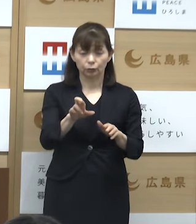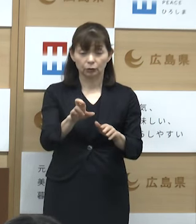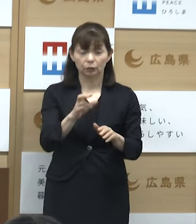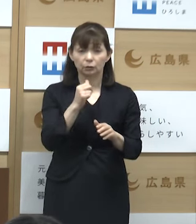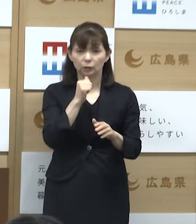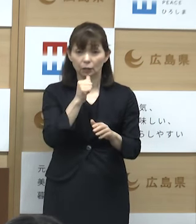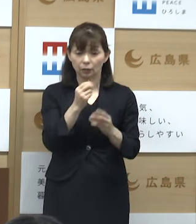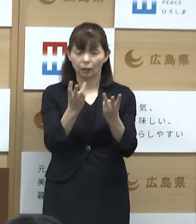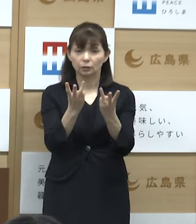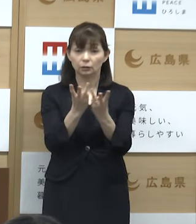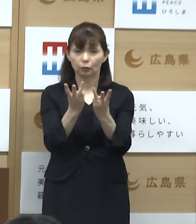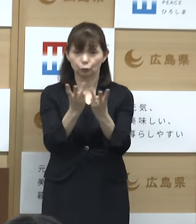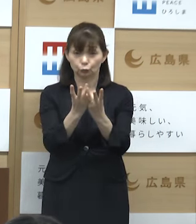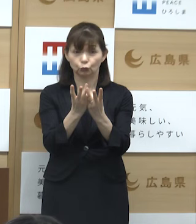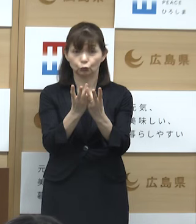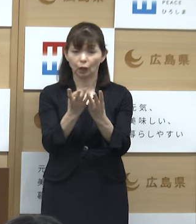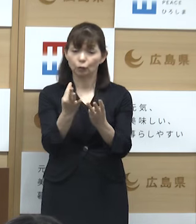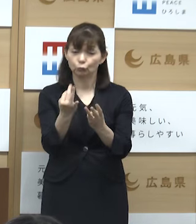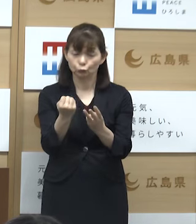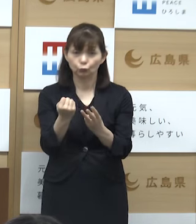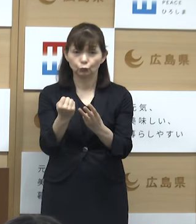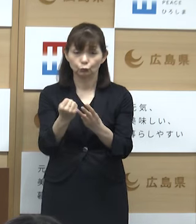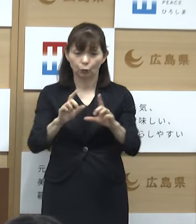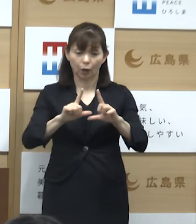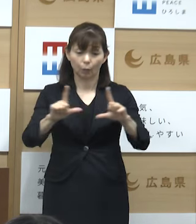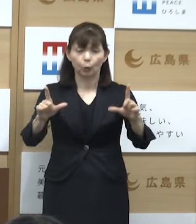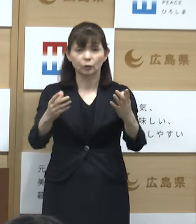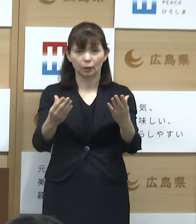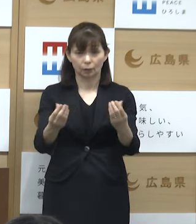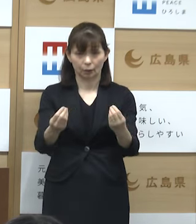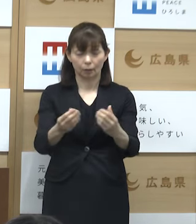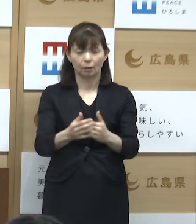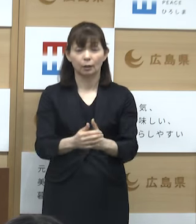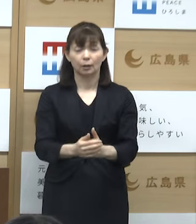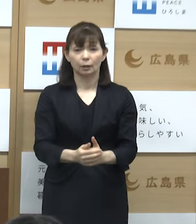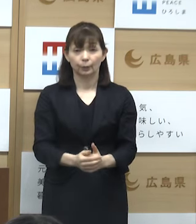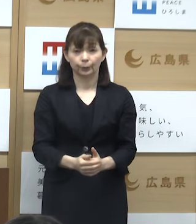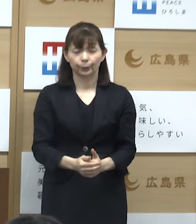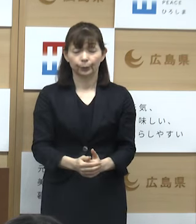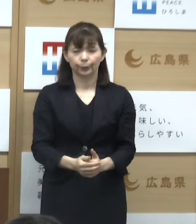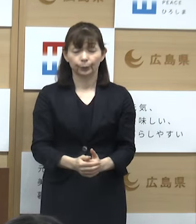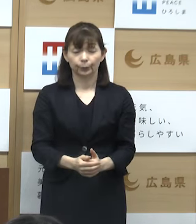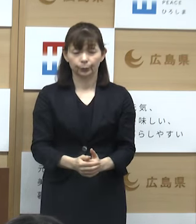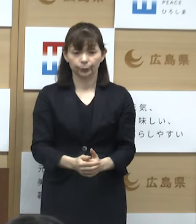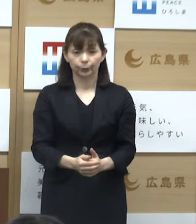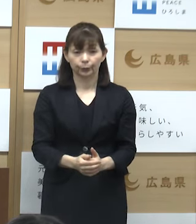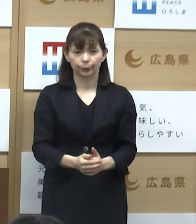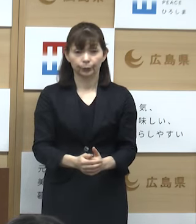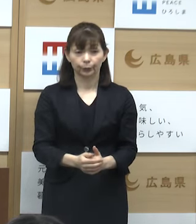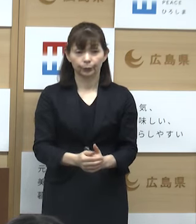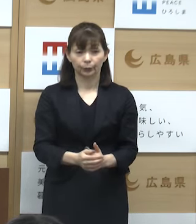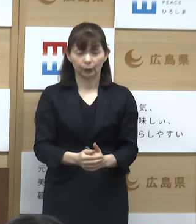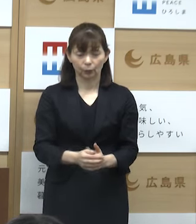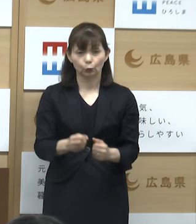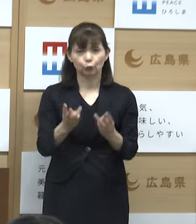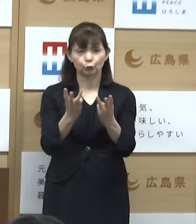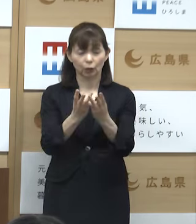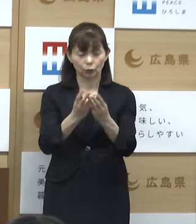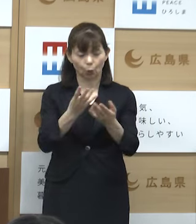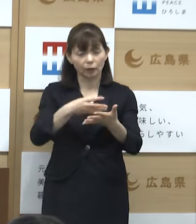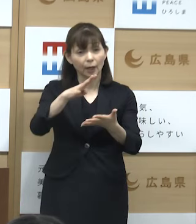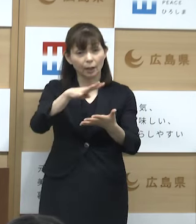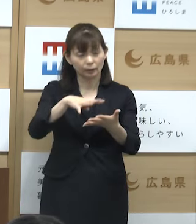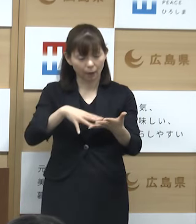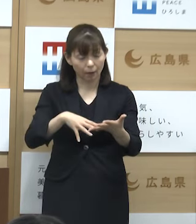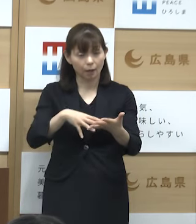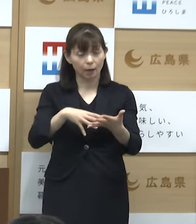が公開されましたけれども、それはこういったことをですね、データで出せるというようなものなのかな